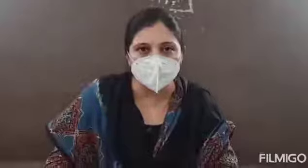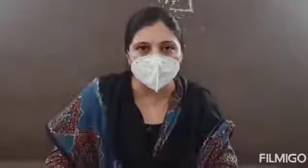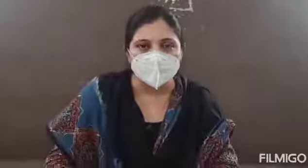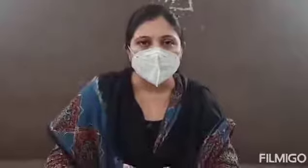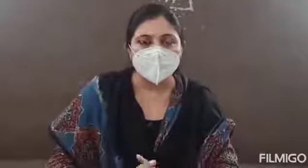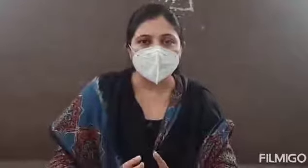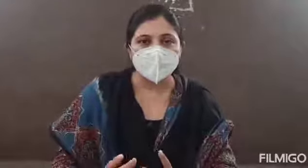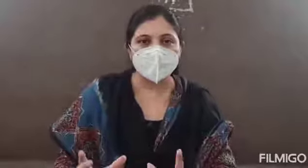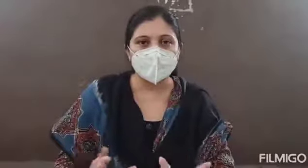બાળક